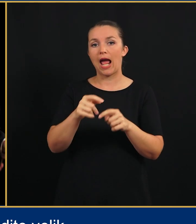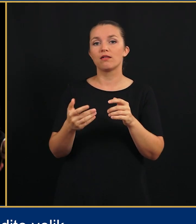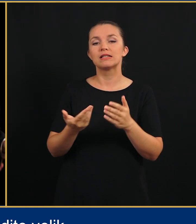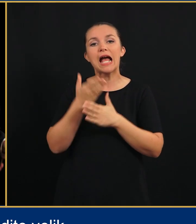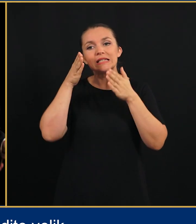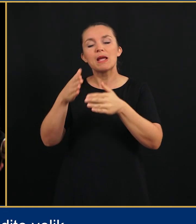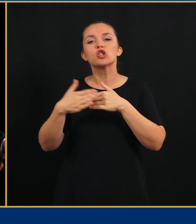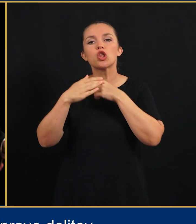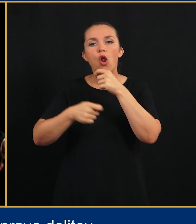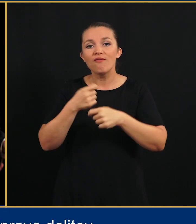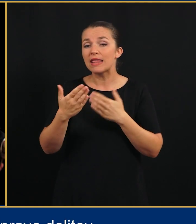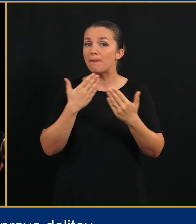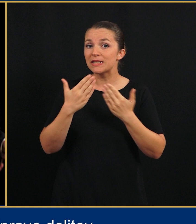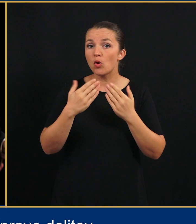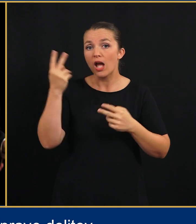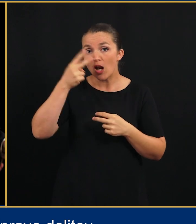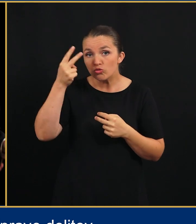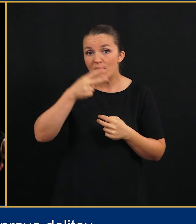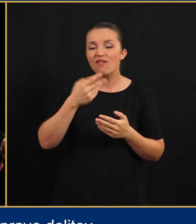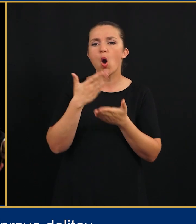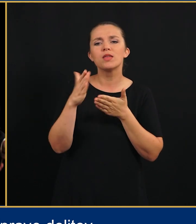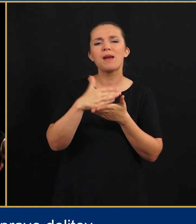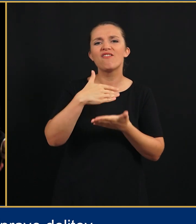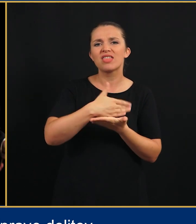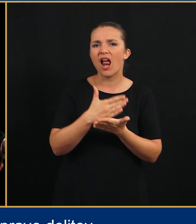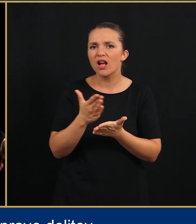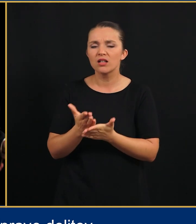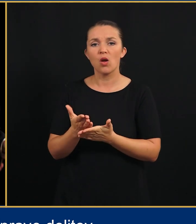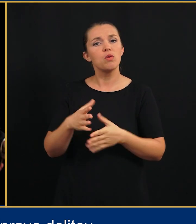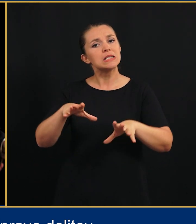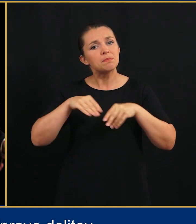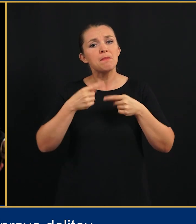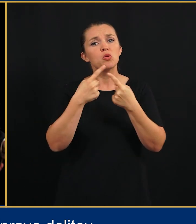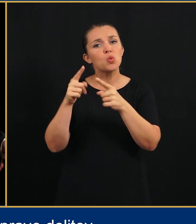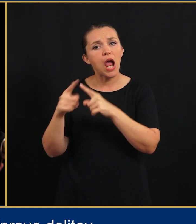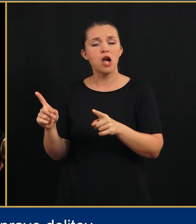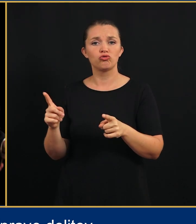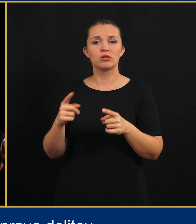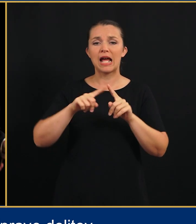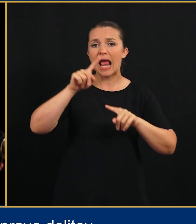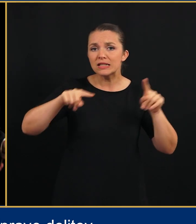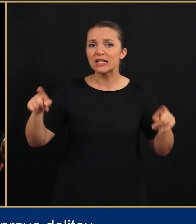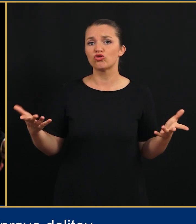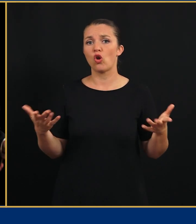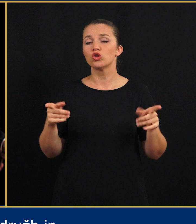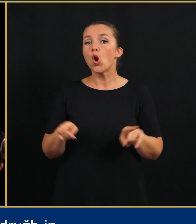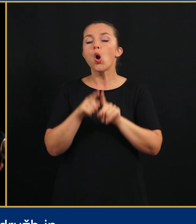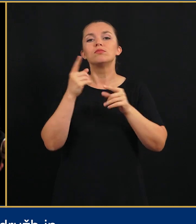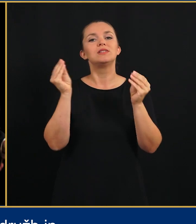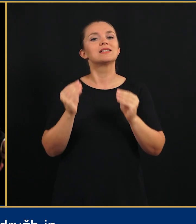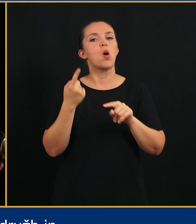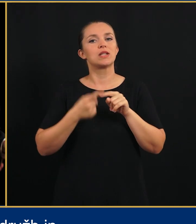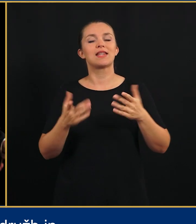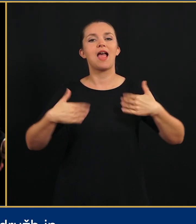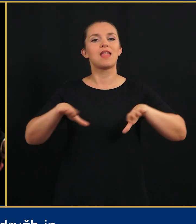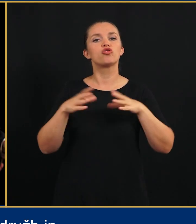smer sodelovanja, medsebojnega razumevanja, odprave delitev, sprejemanja drugačnosti in raznolikosti kot sestavnega